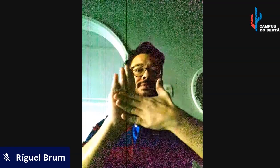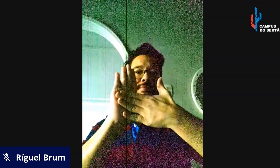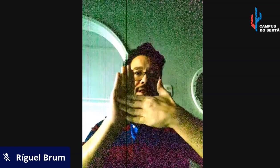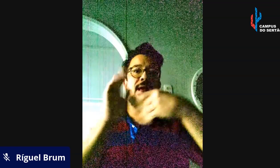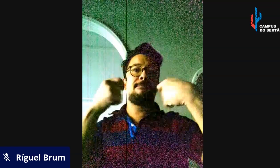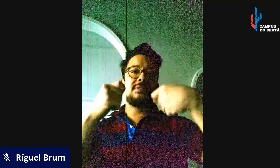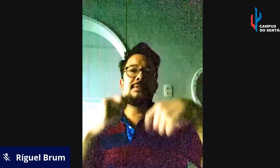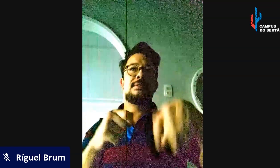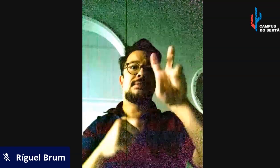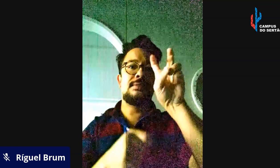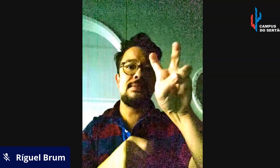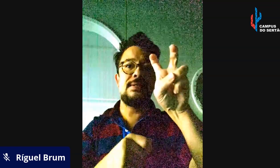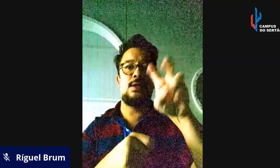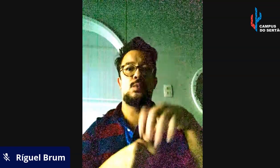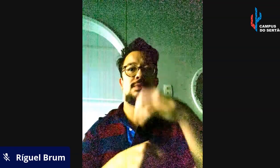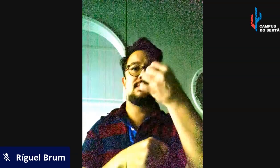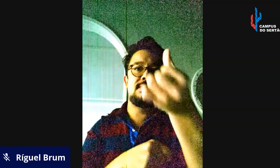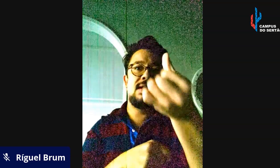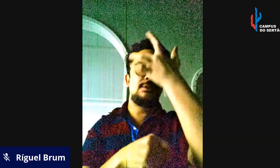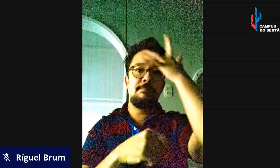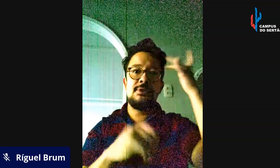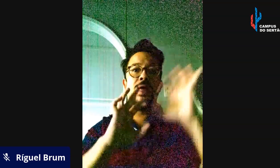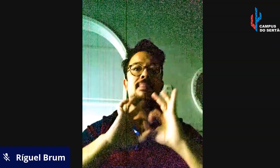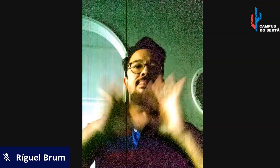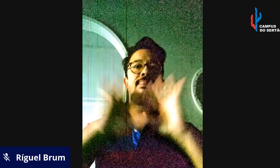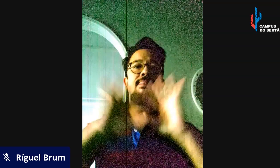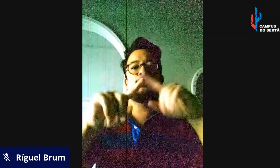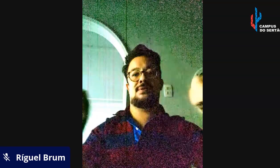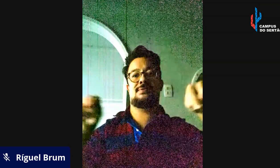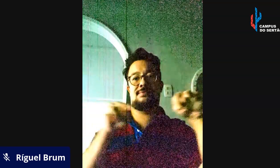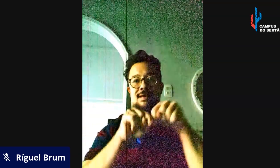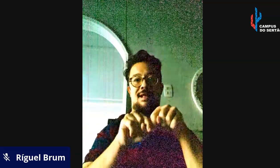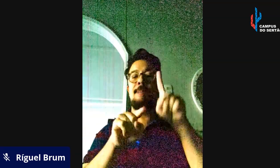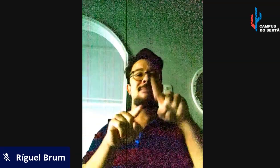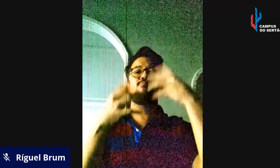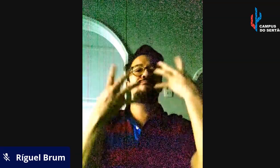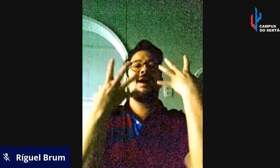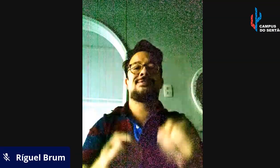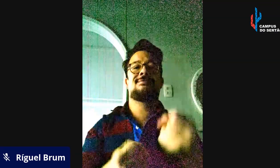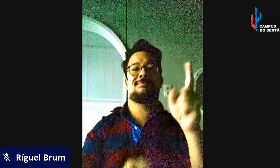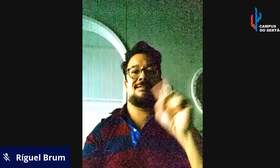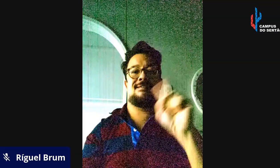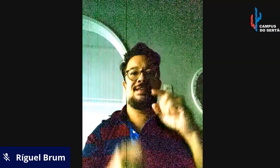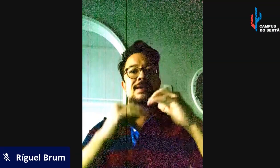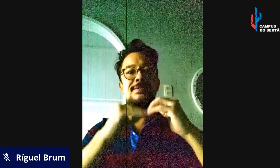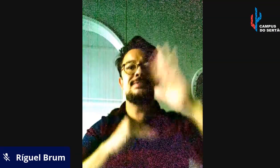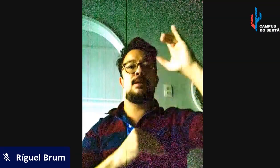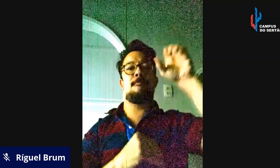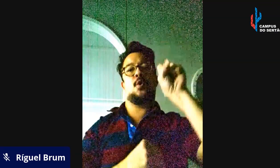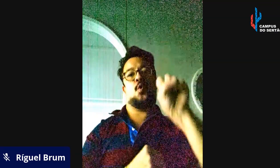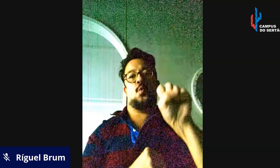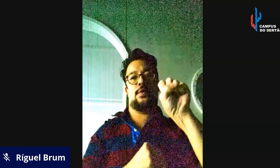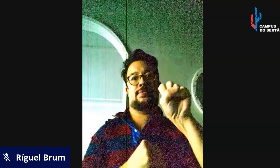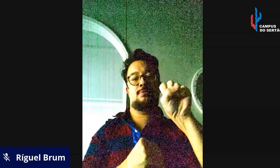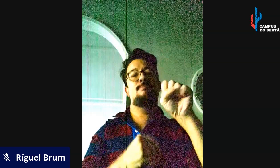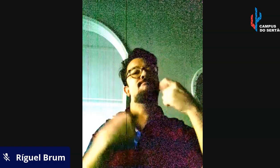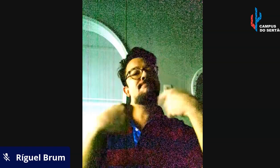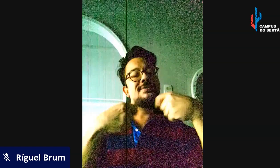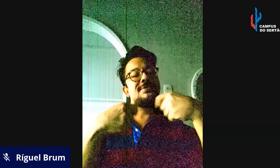Essa flexibilização desse documento para que possam ter, por exemplo, 5 ou 6 alunos e aceite a criação dessas